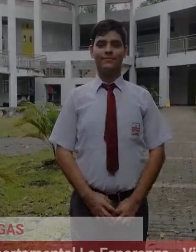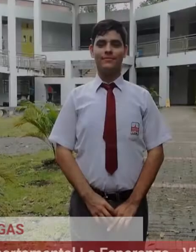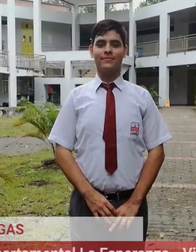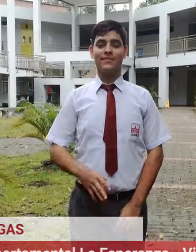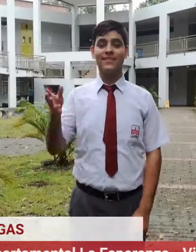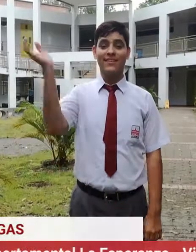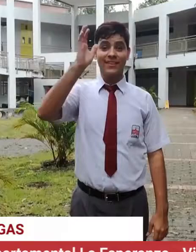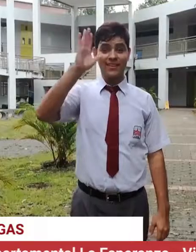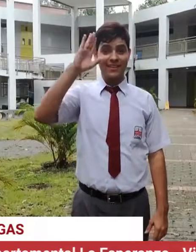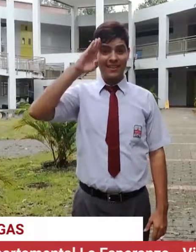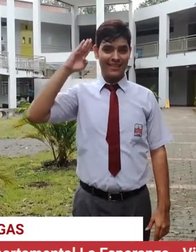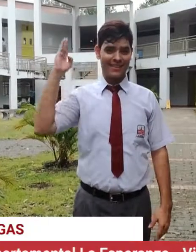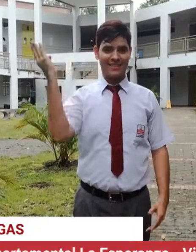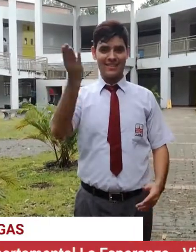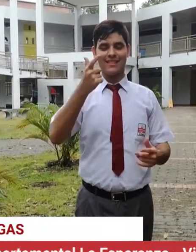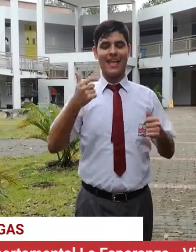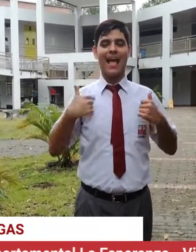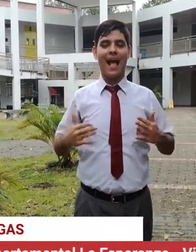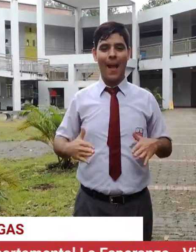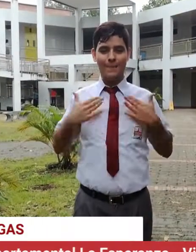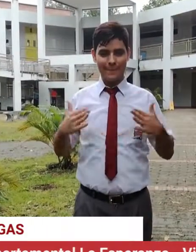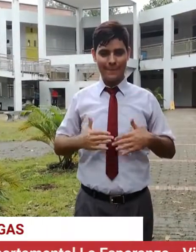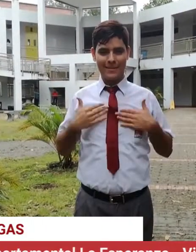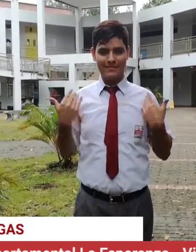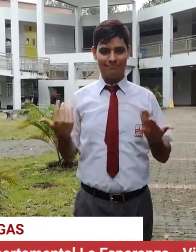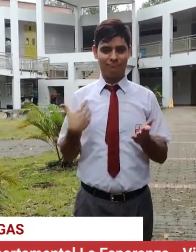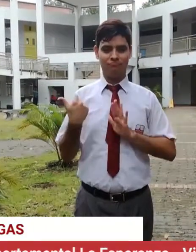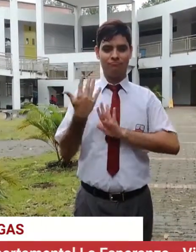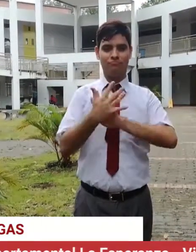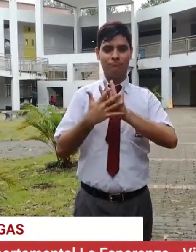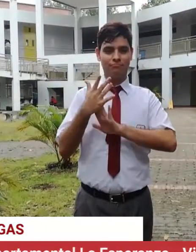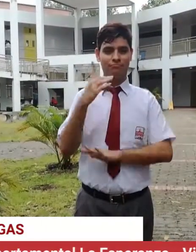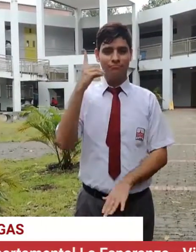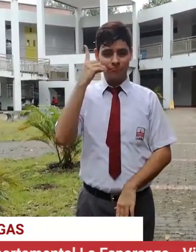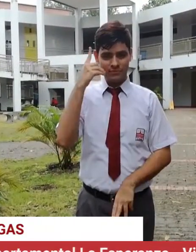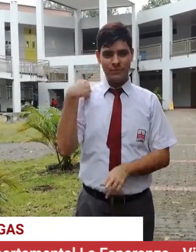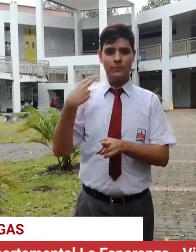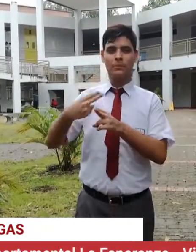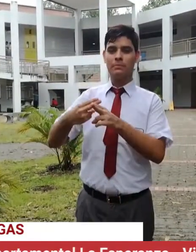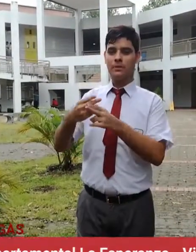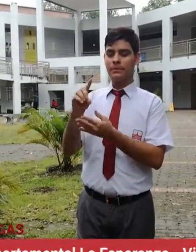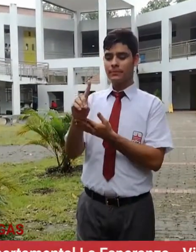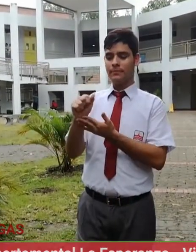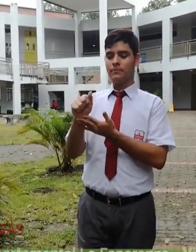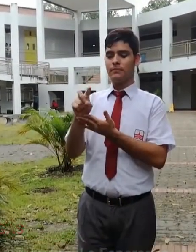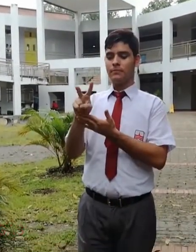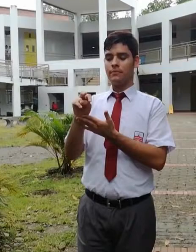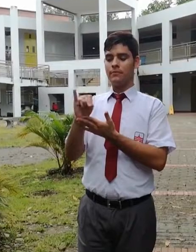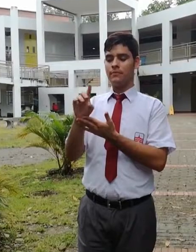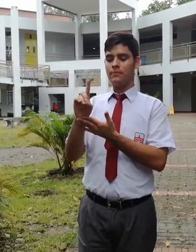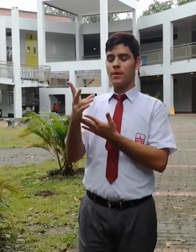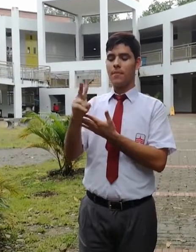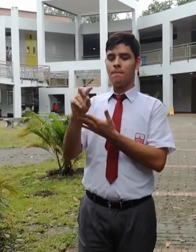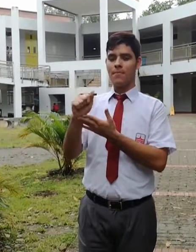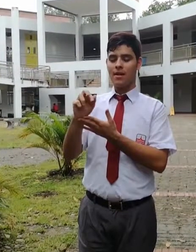¡Hola a todos! ¿Cómo están? Estoy muy contento. Mi nombre es David Vargas